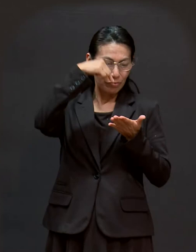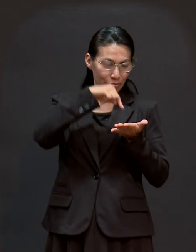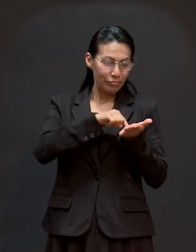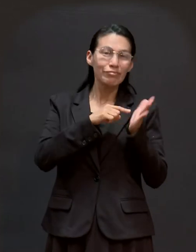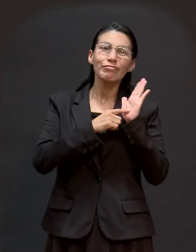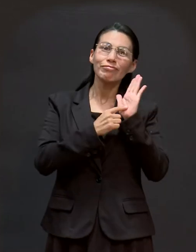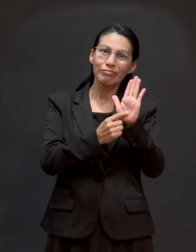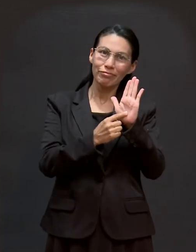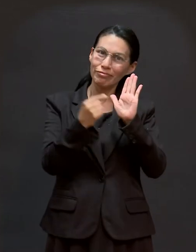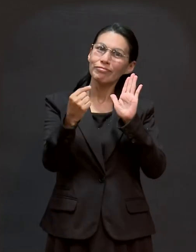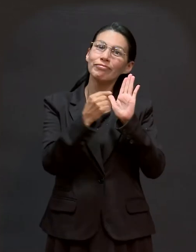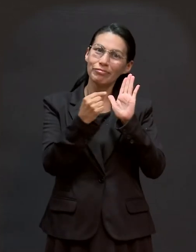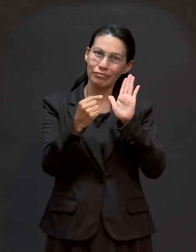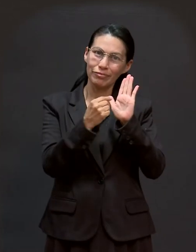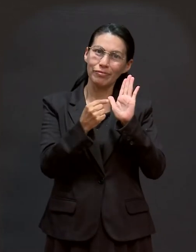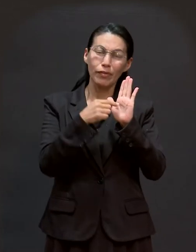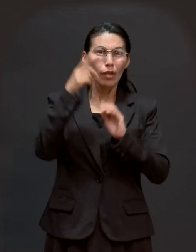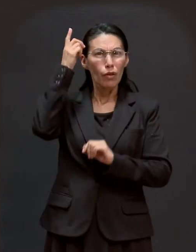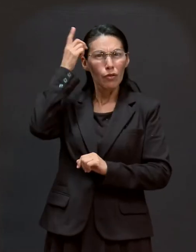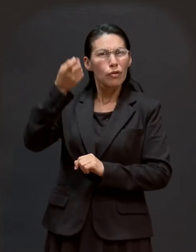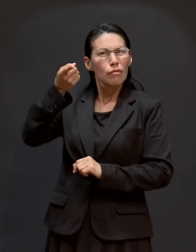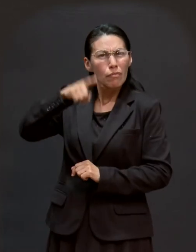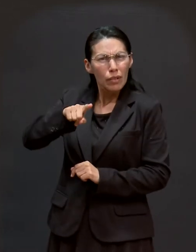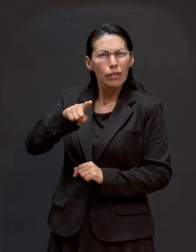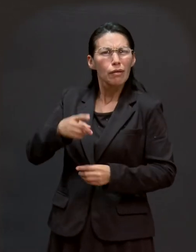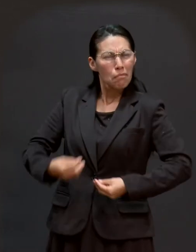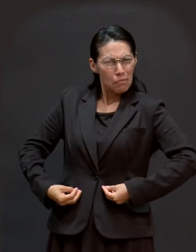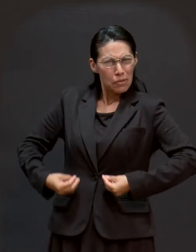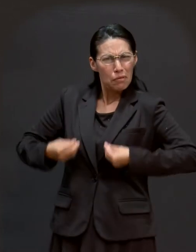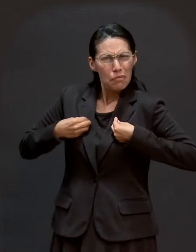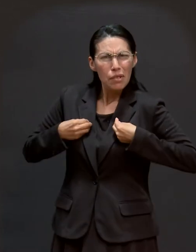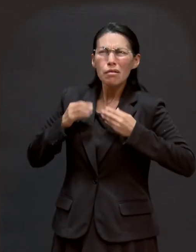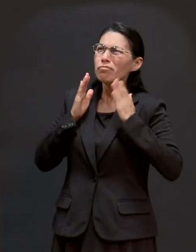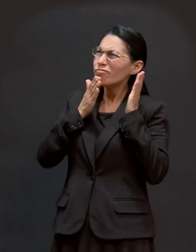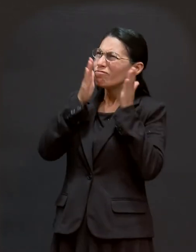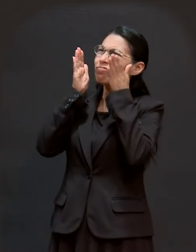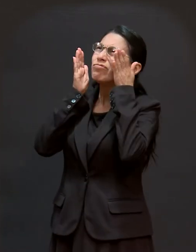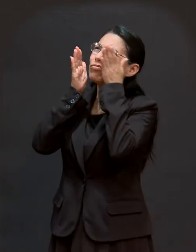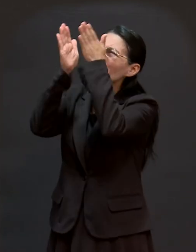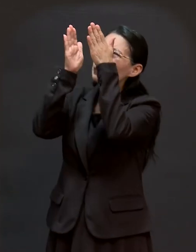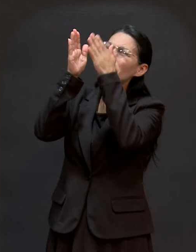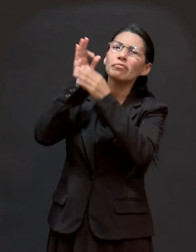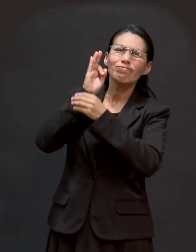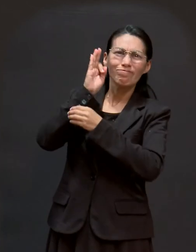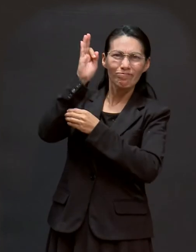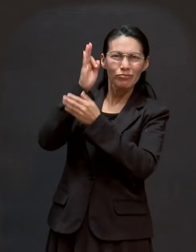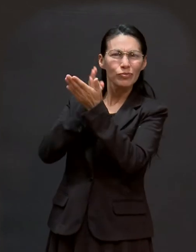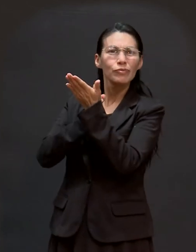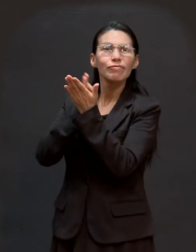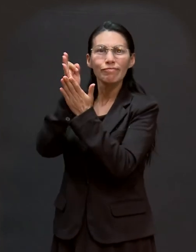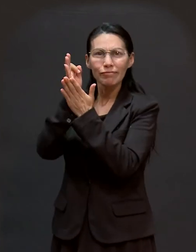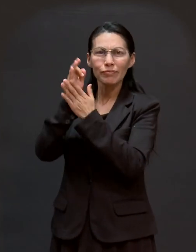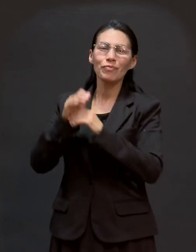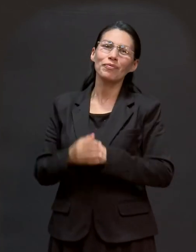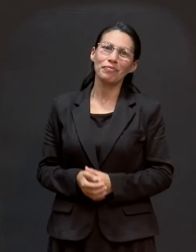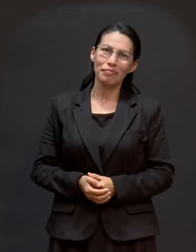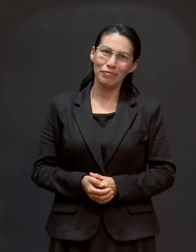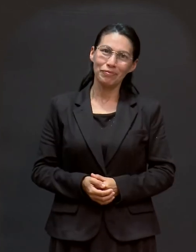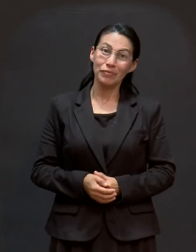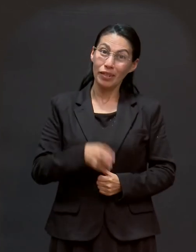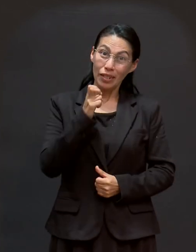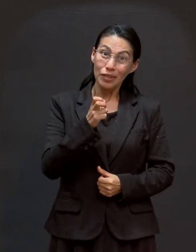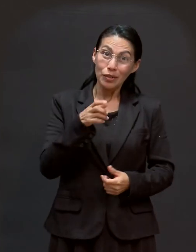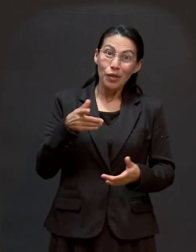promesas de dios los mandatos de dios vivir y centrarnos en la palabra de dios